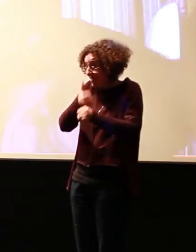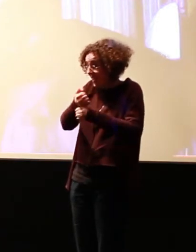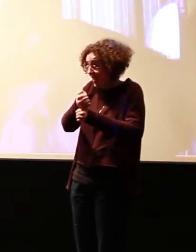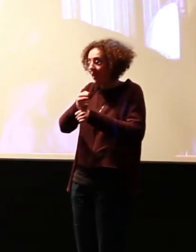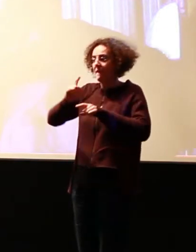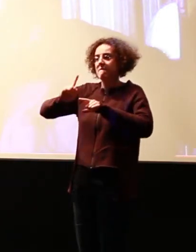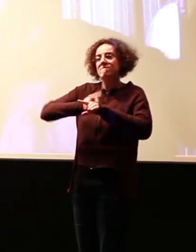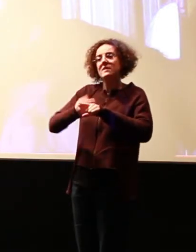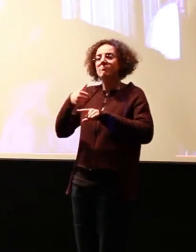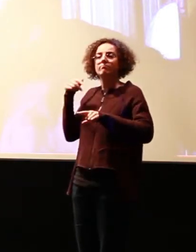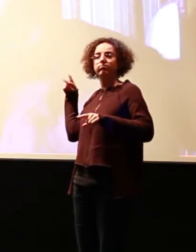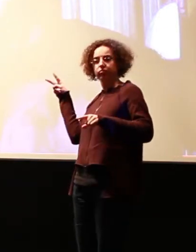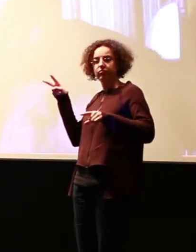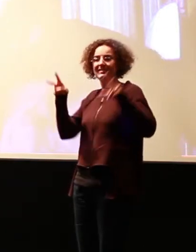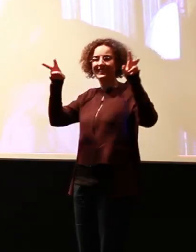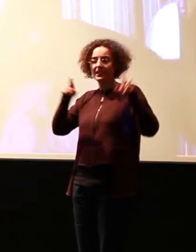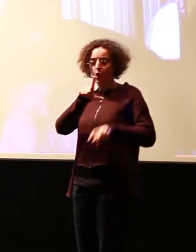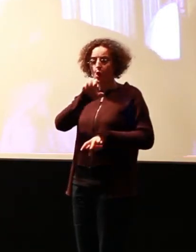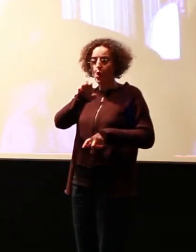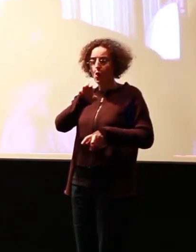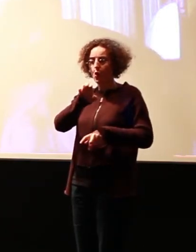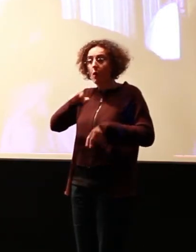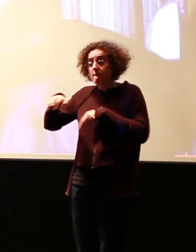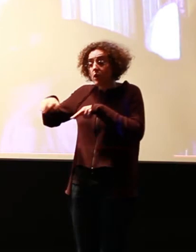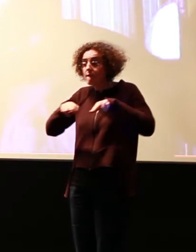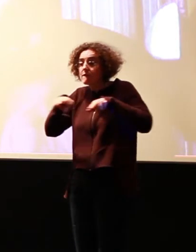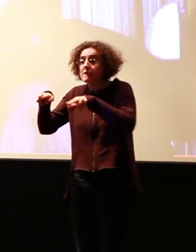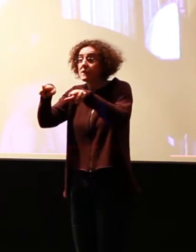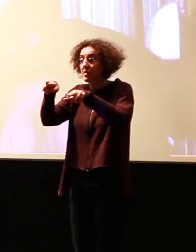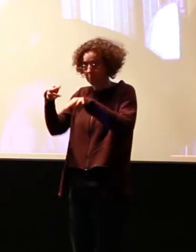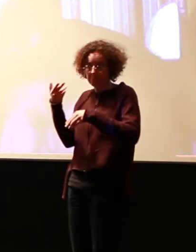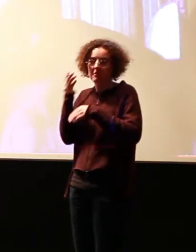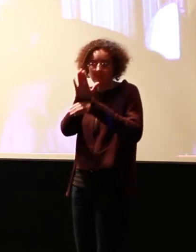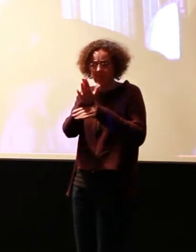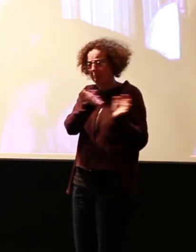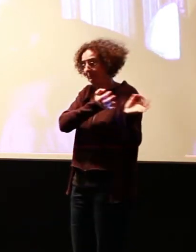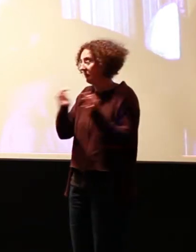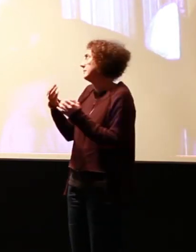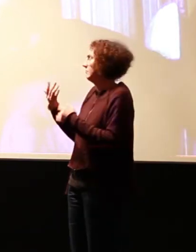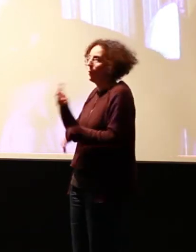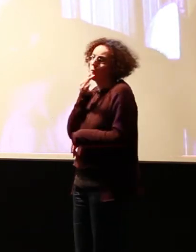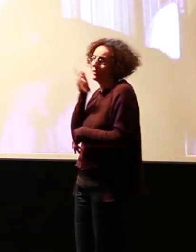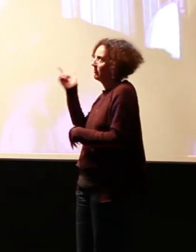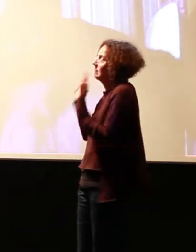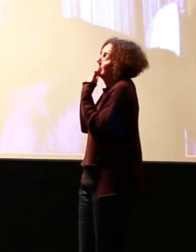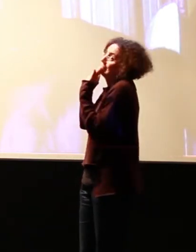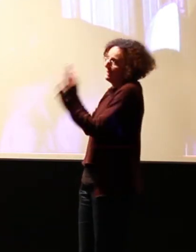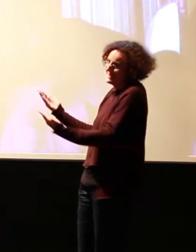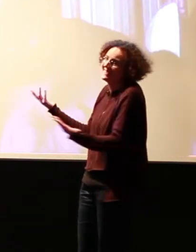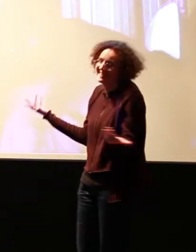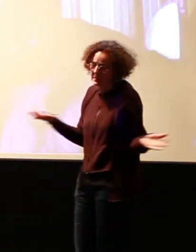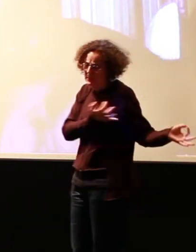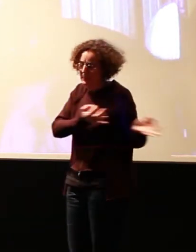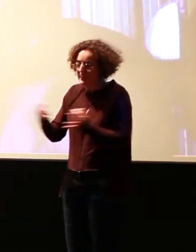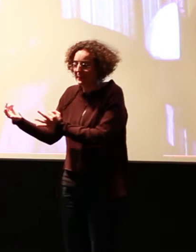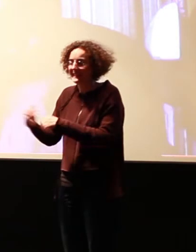qui nous a vraiment poussé à aller jusqu'au bout de la création de ce festival. Donc j'en profite pour le remercier au passage. Et